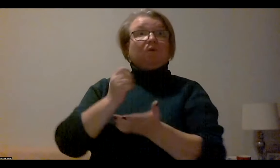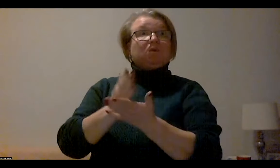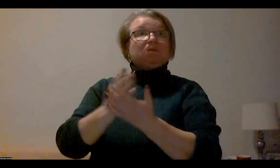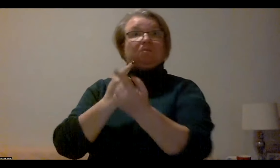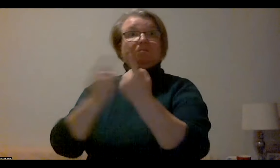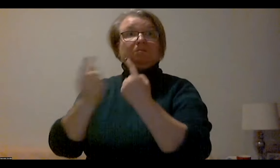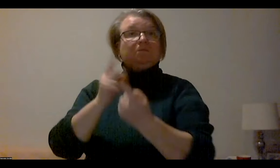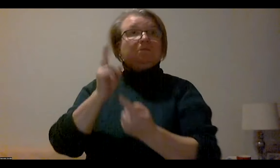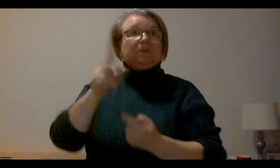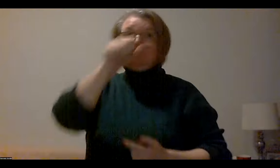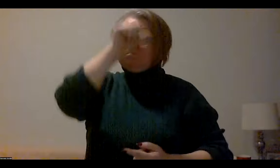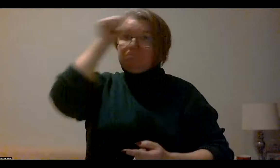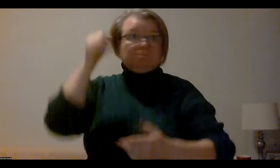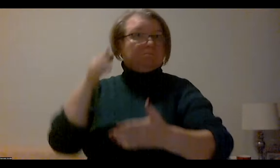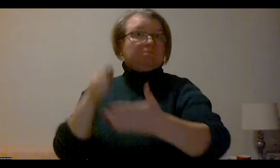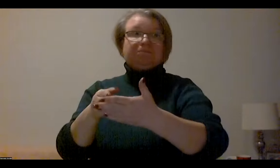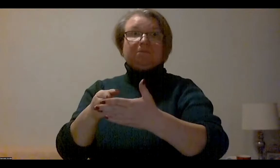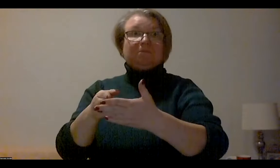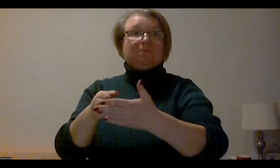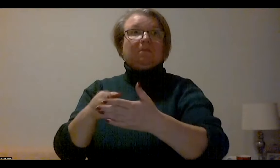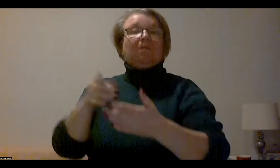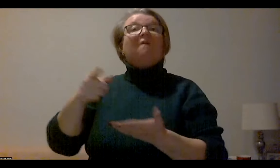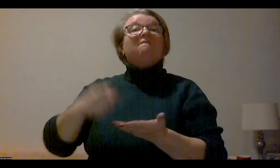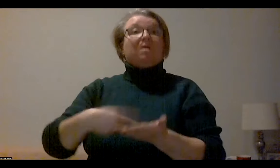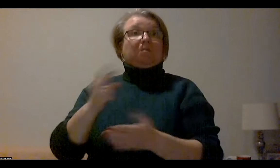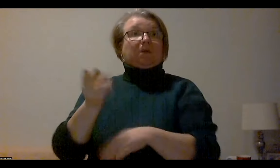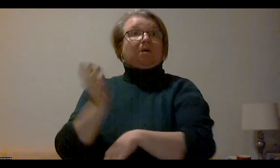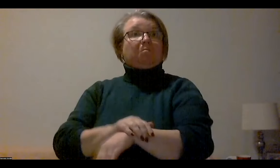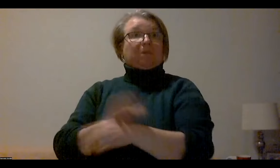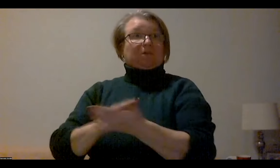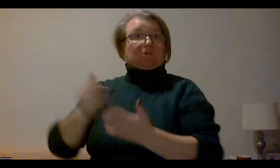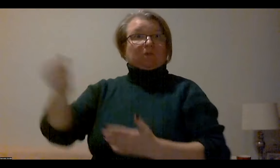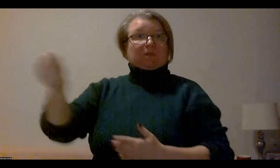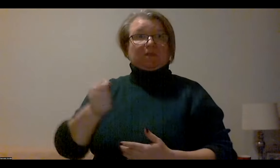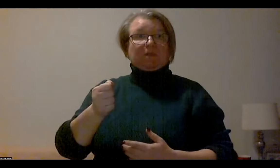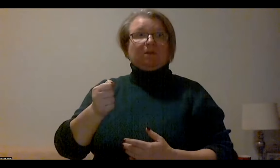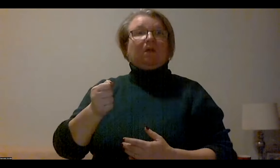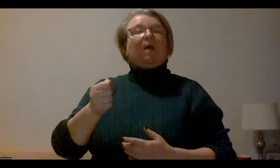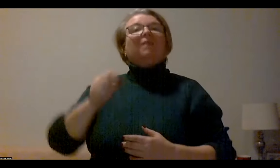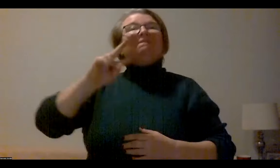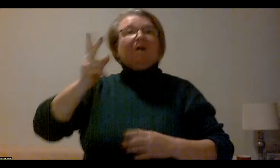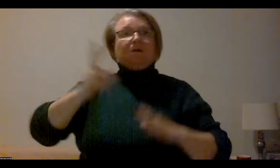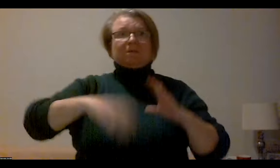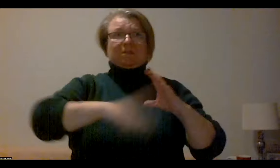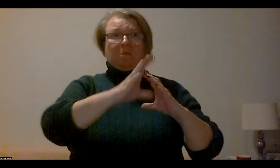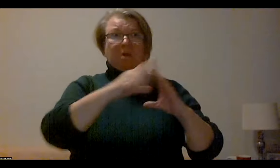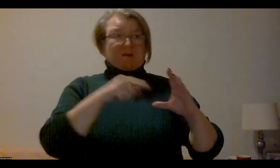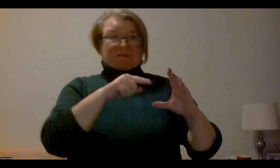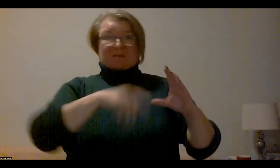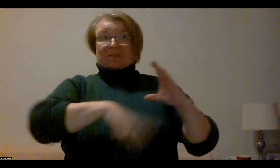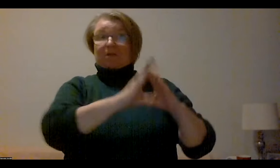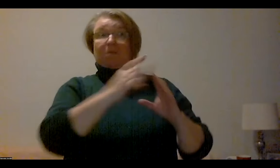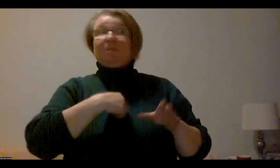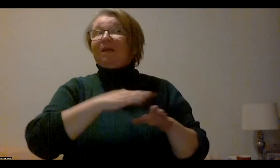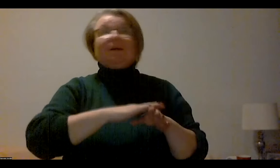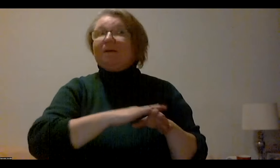Olimme ostamassa toista autoa ja vakuutuksesta piti keskustella, mutta se oli ihan hirveän vaikeaa. Me ajattelimme, että tähän tarvitaan